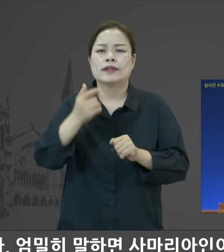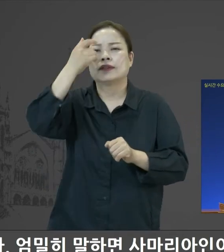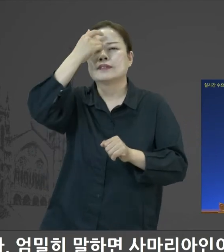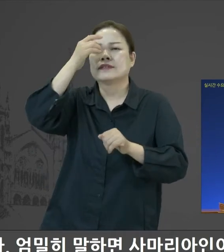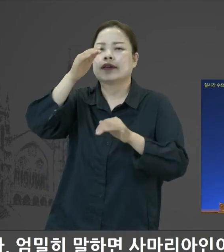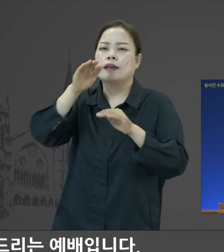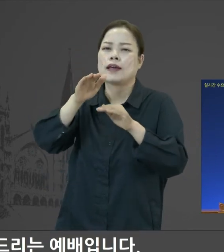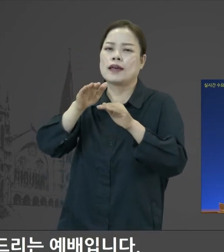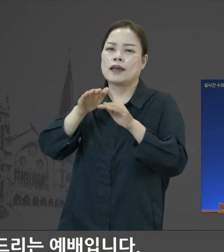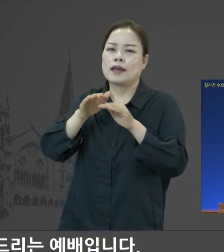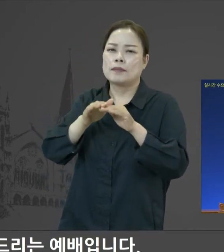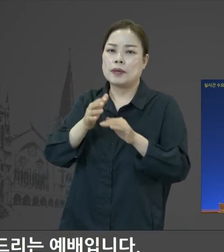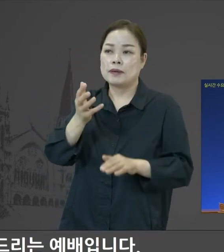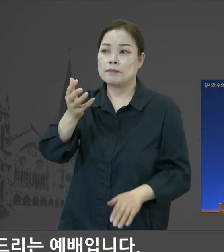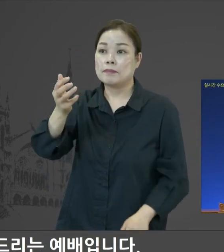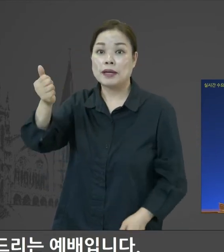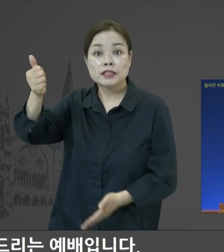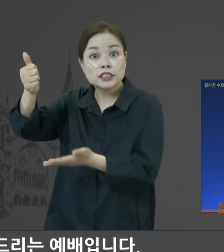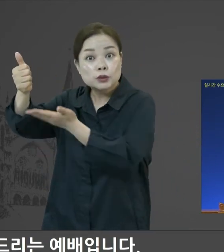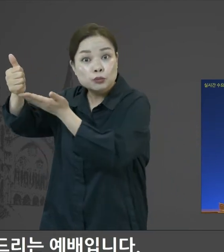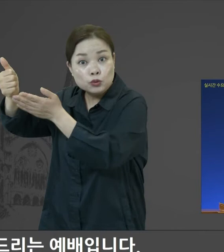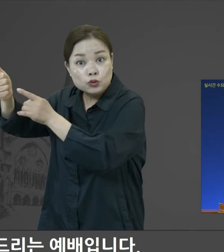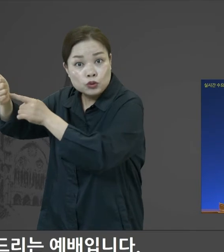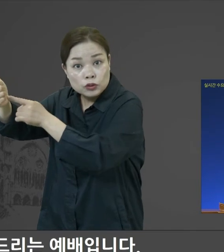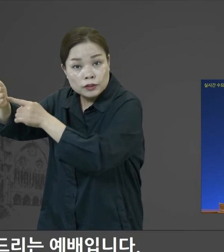예배를 받으시는 분은